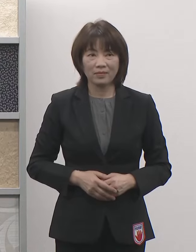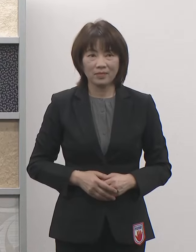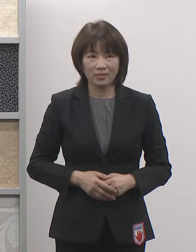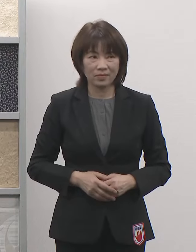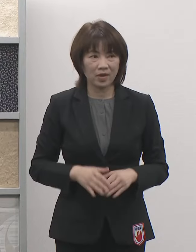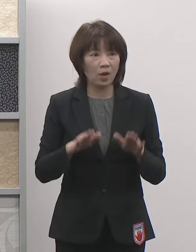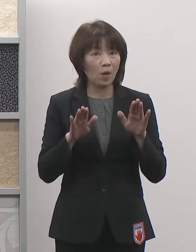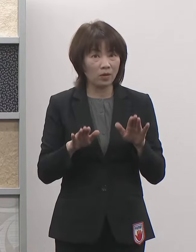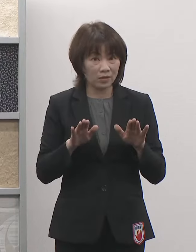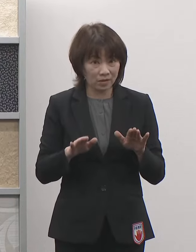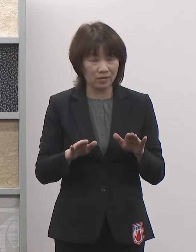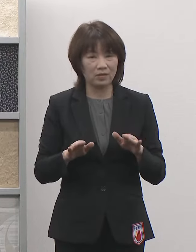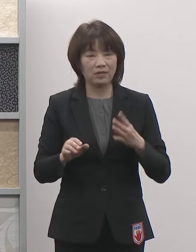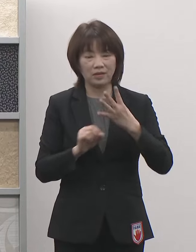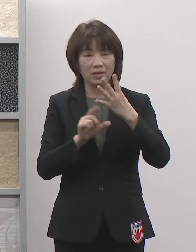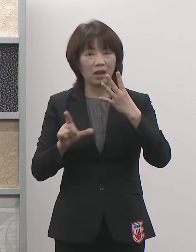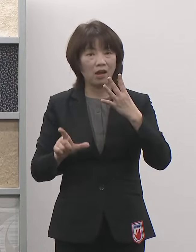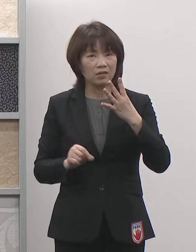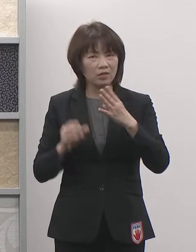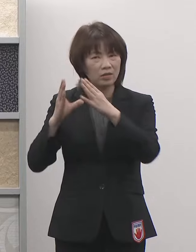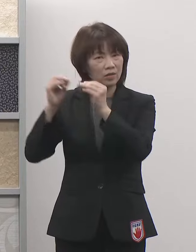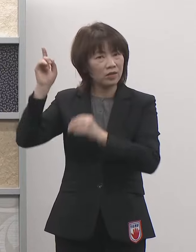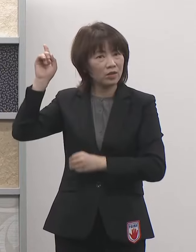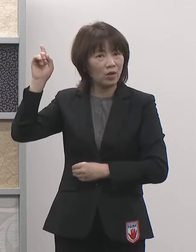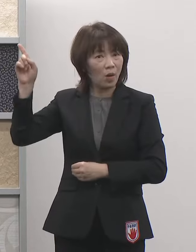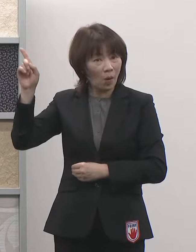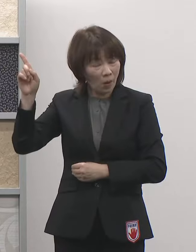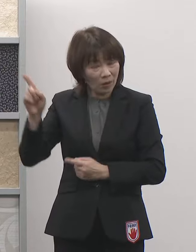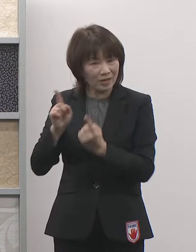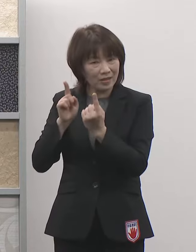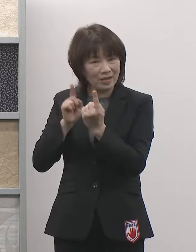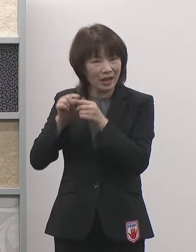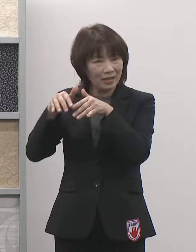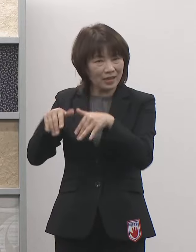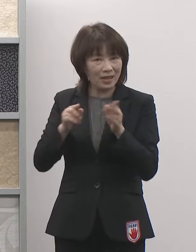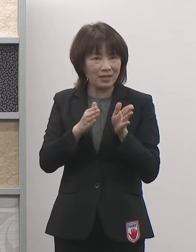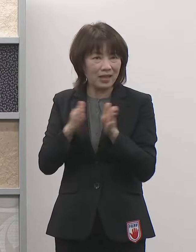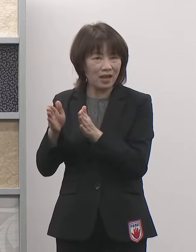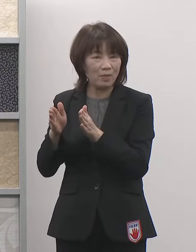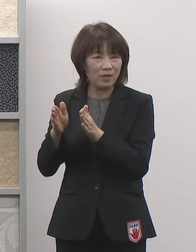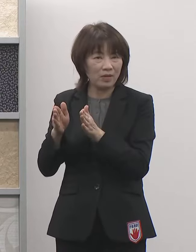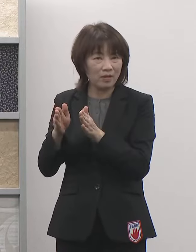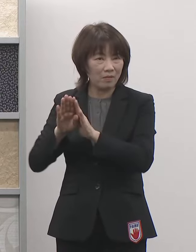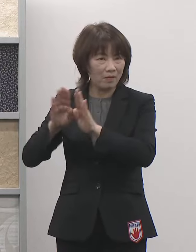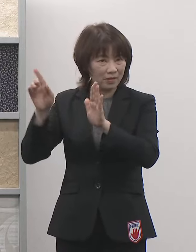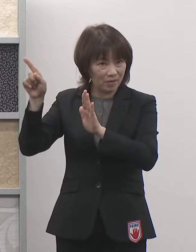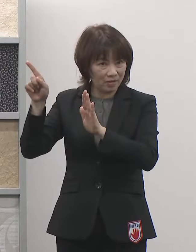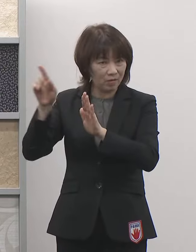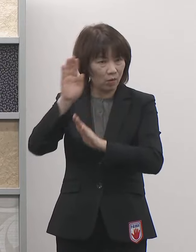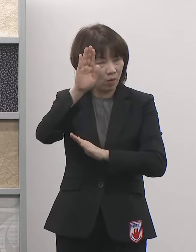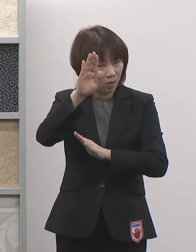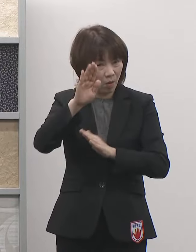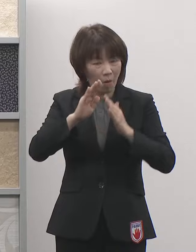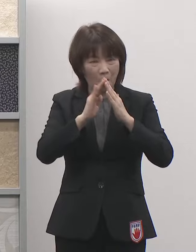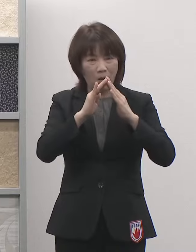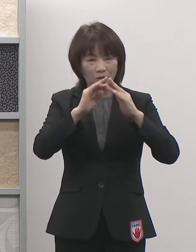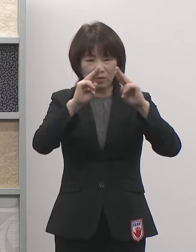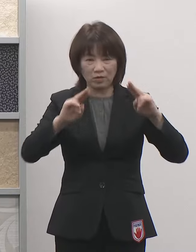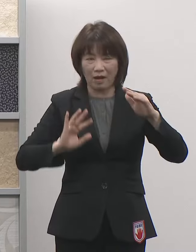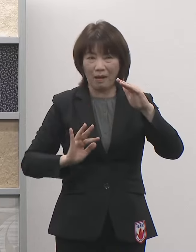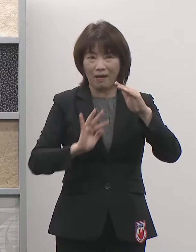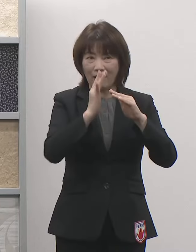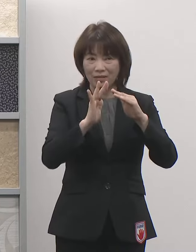本日4月にですね、その国の方でも体制整備が行われますので、今後ですね、その火山研究者あるいは